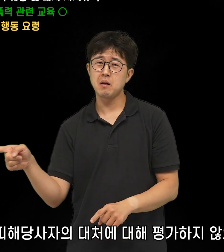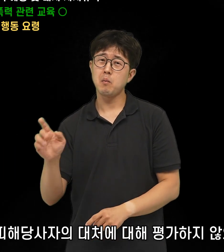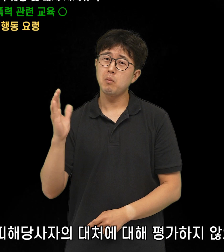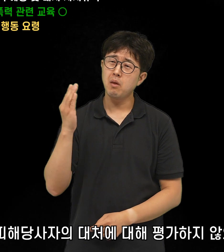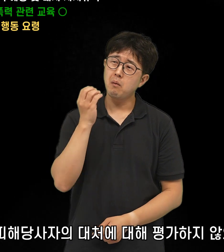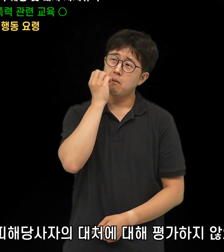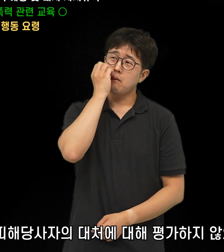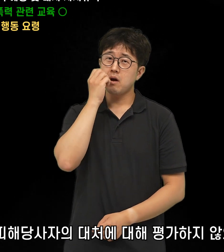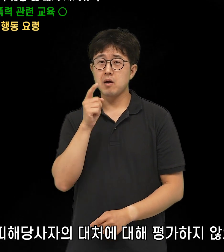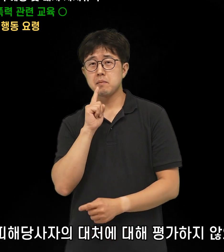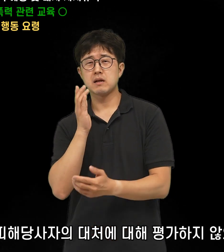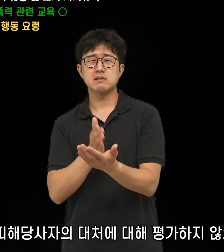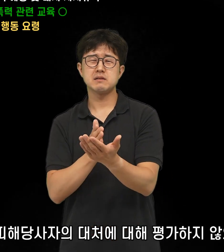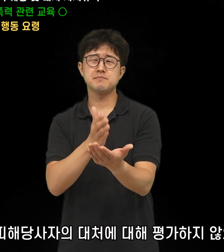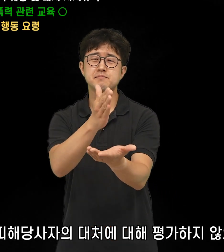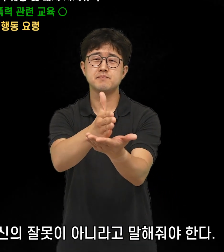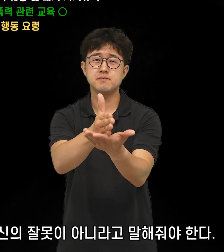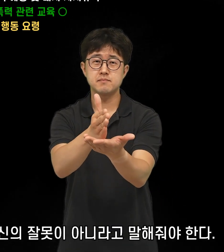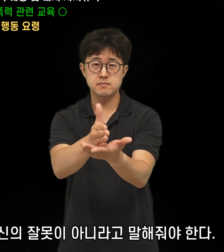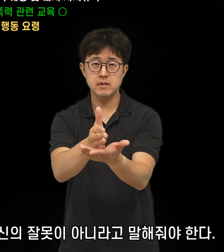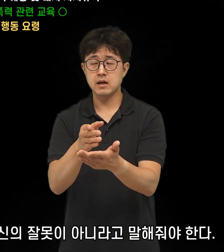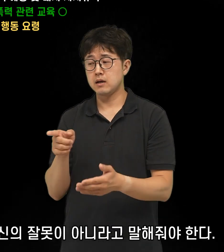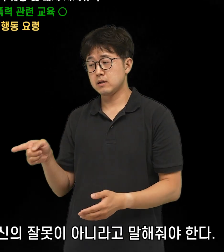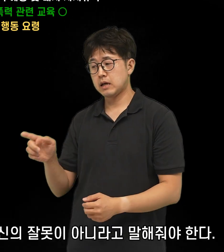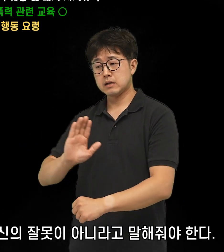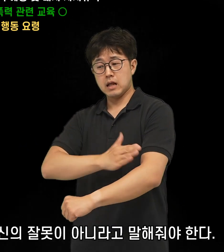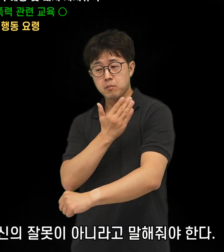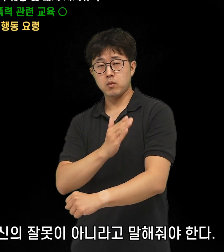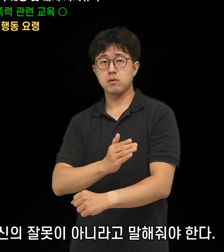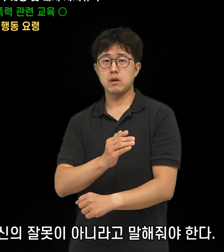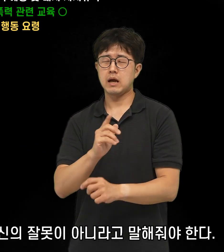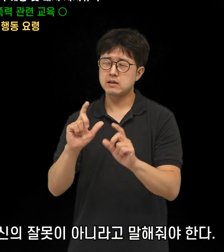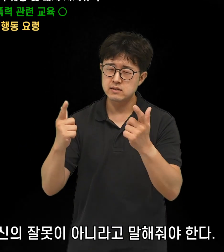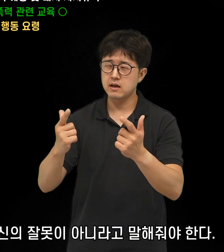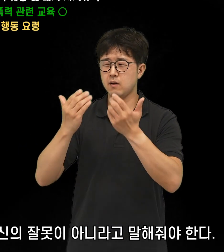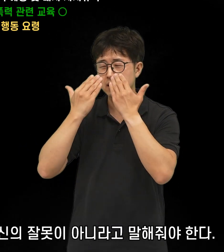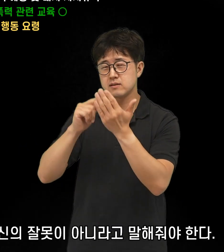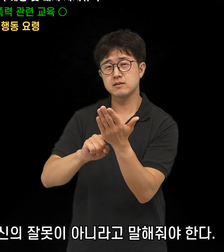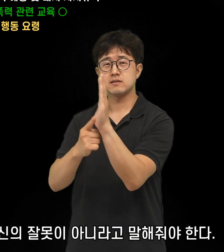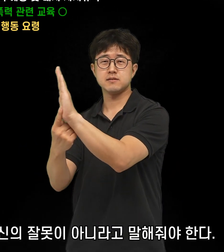평가하지 않으며 당신의 잘못이 아니라고 말해줘야 한다.